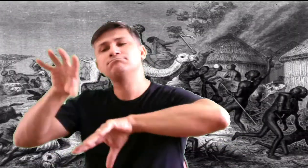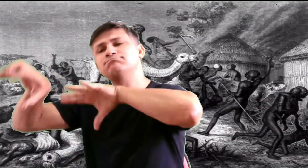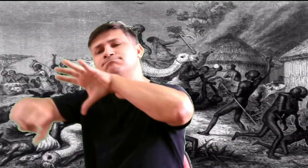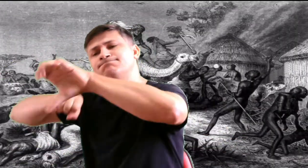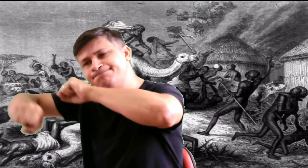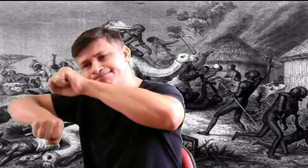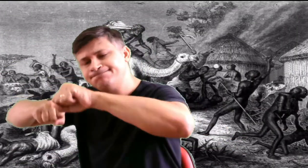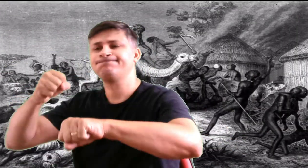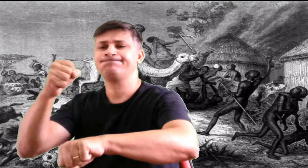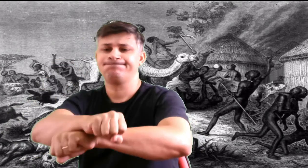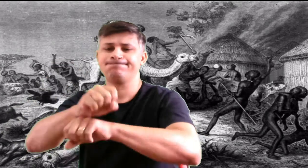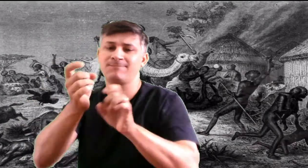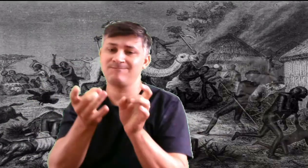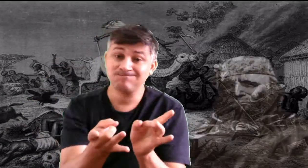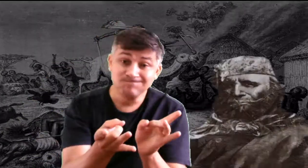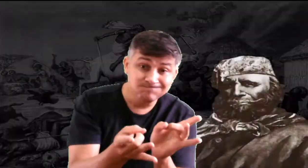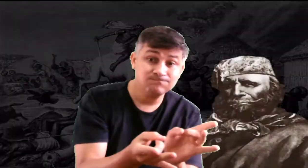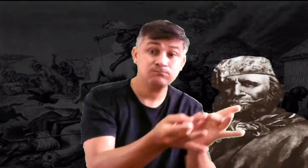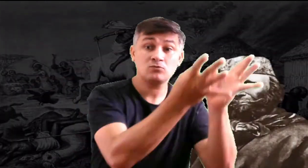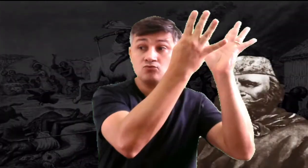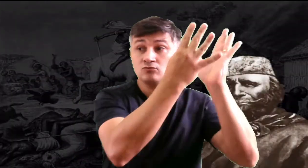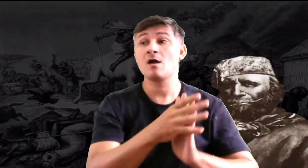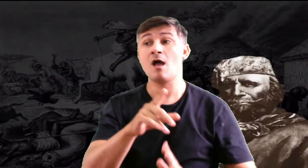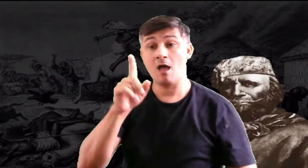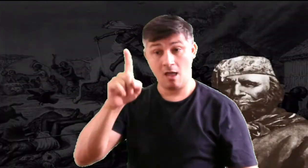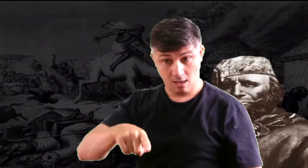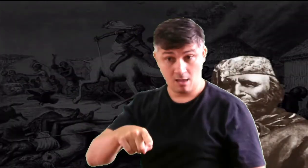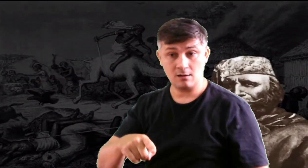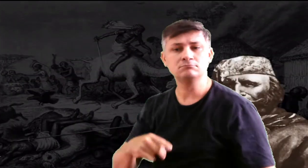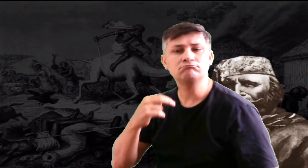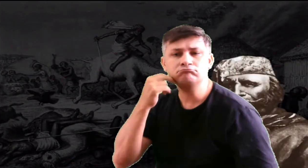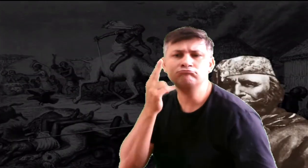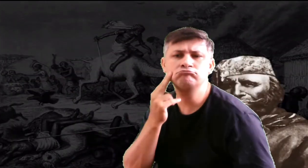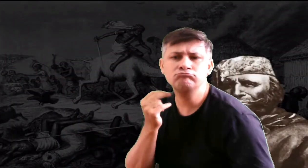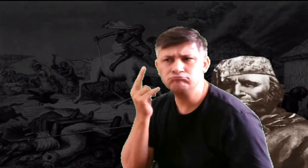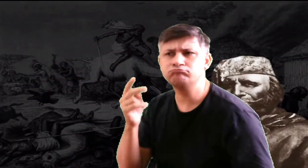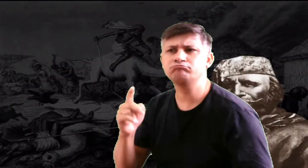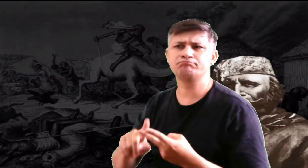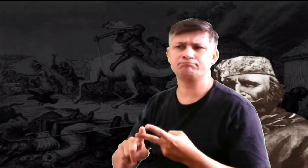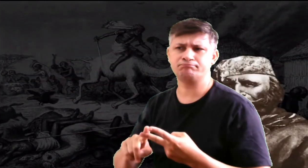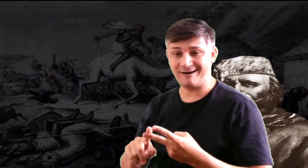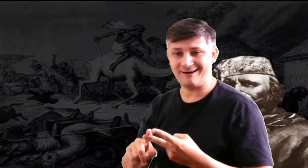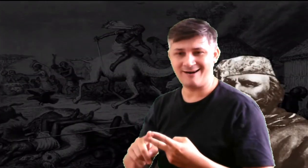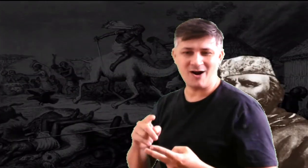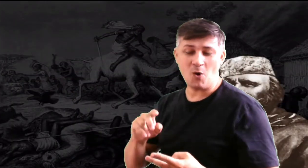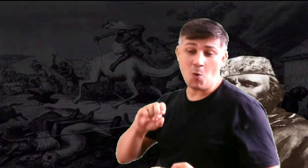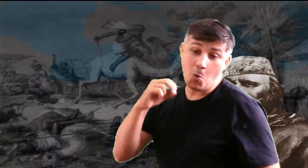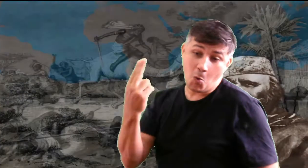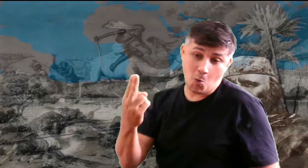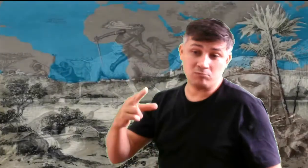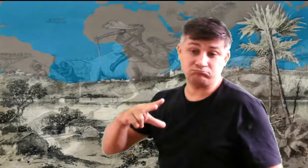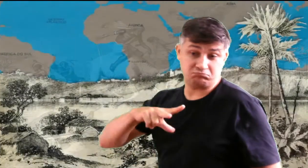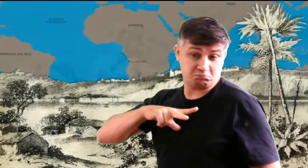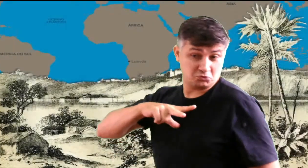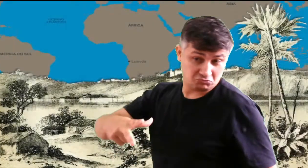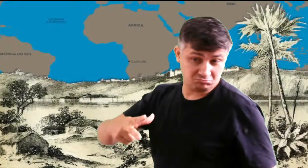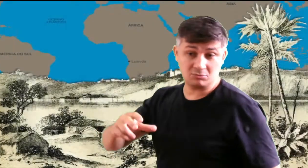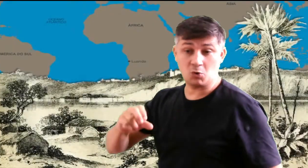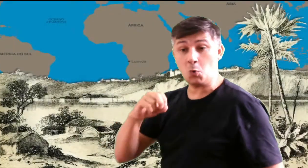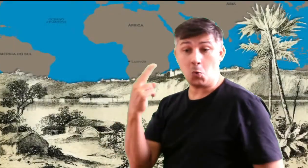Em geral, os traficantes de escravos eram africanos, portugueses e luso-brasileiros. Ao governo português,